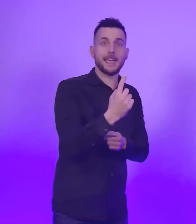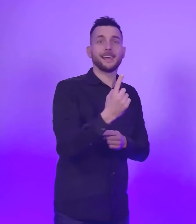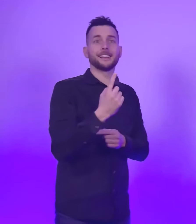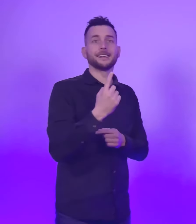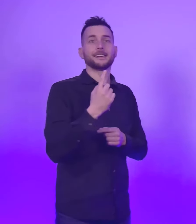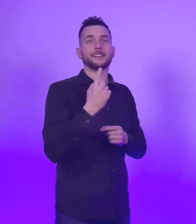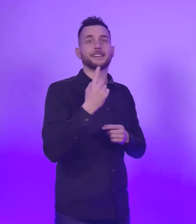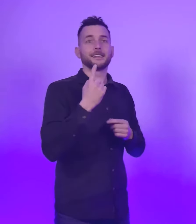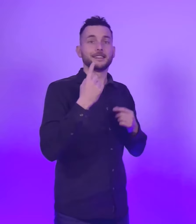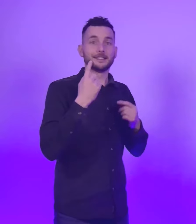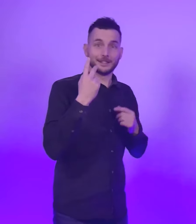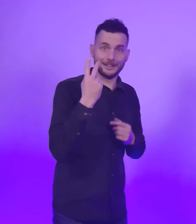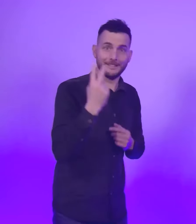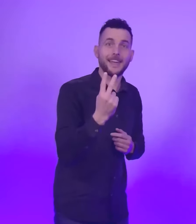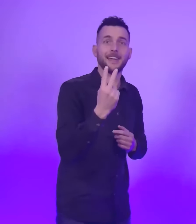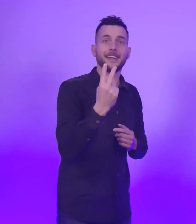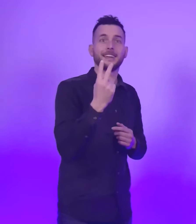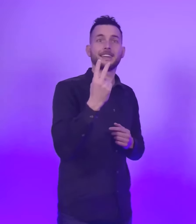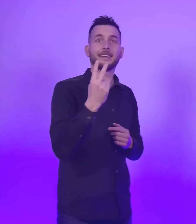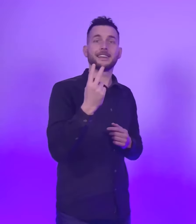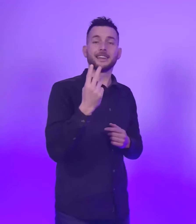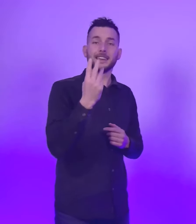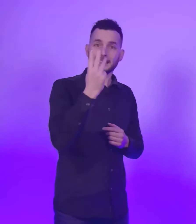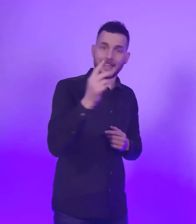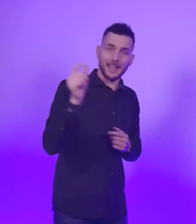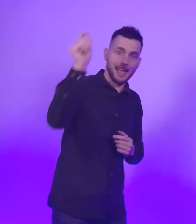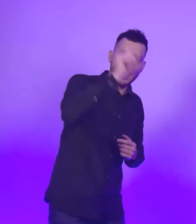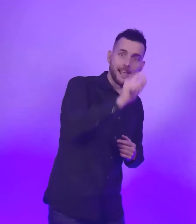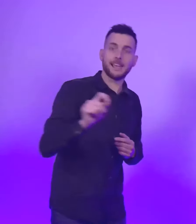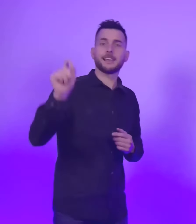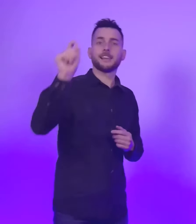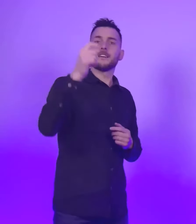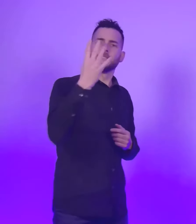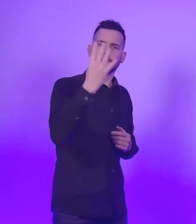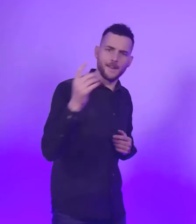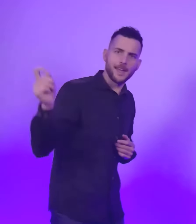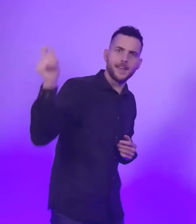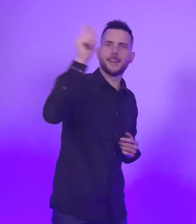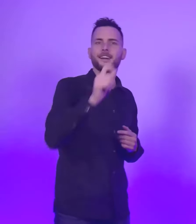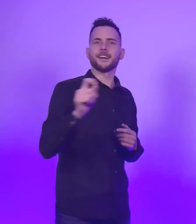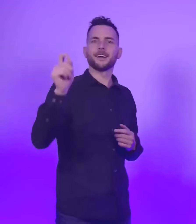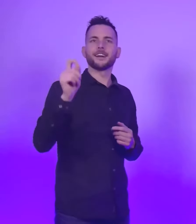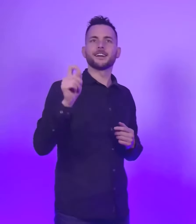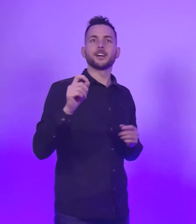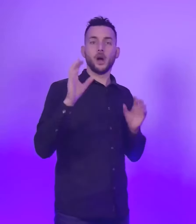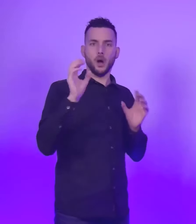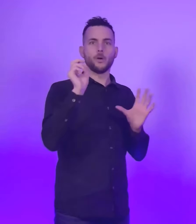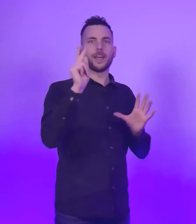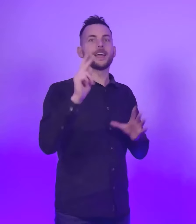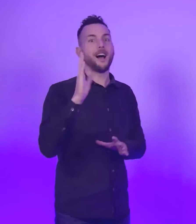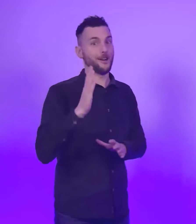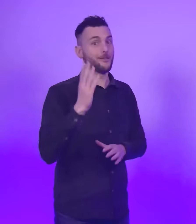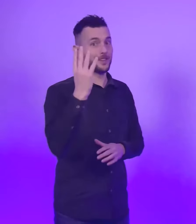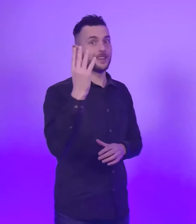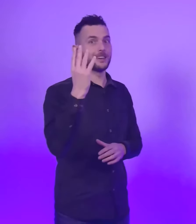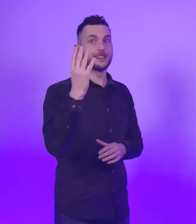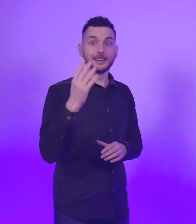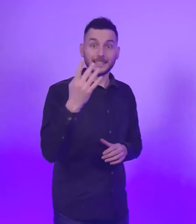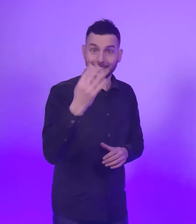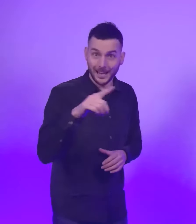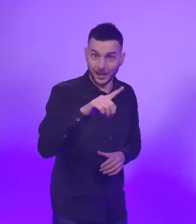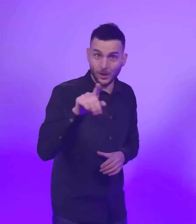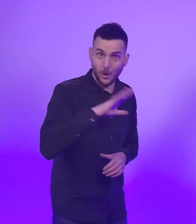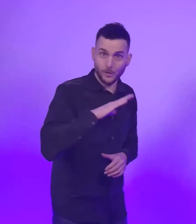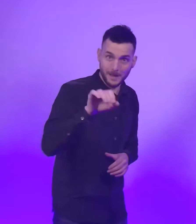1, 2, 3, 4. Oké. Okay. Okay. We hebben er al 4. Ja, kids, stellen jullie ook